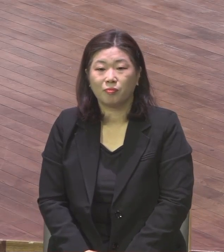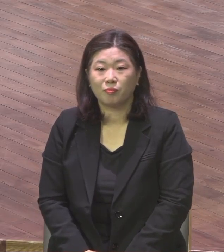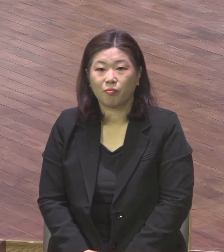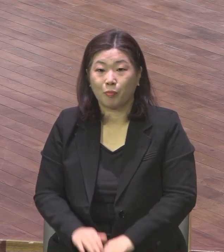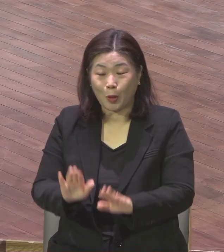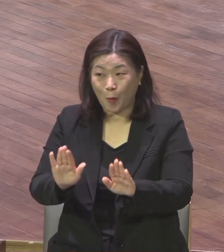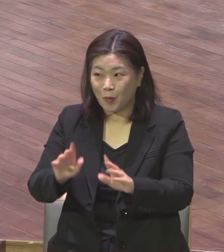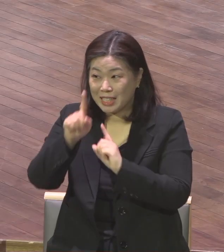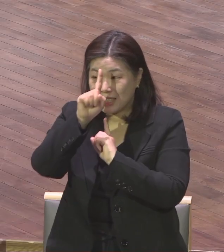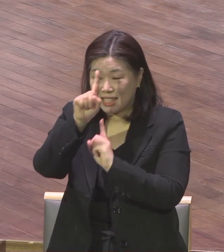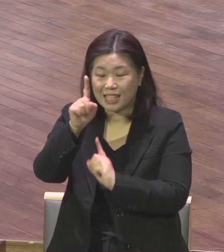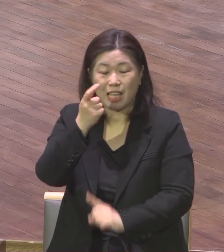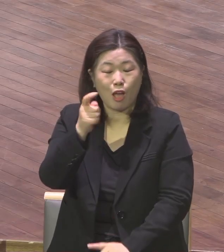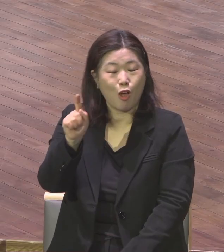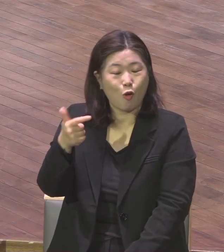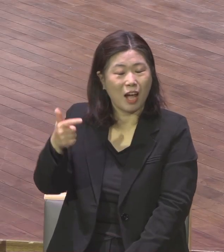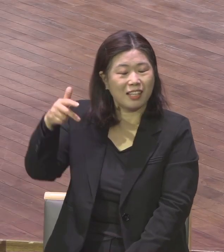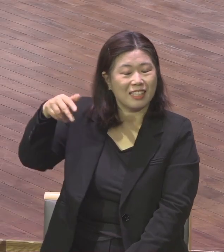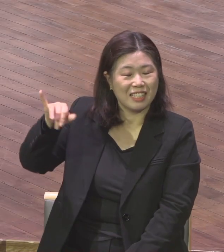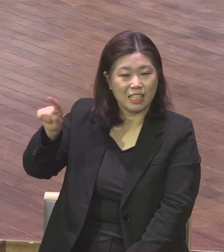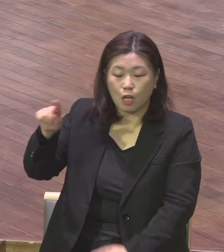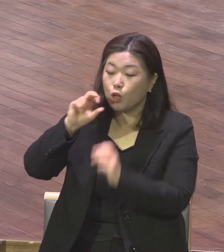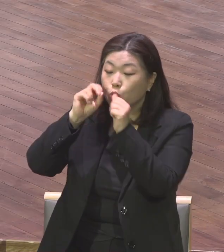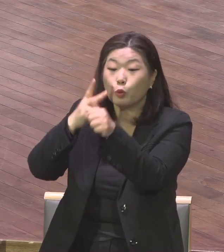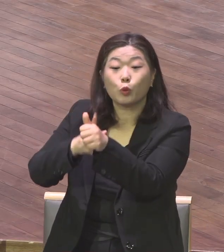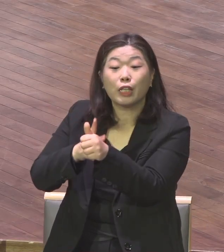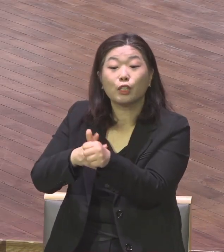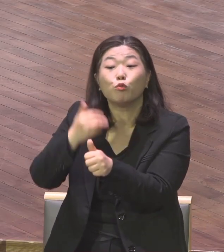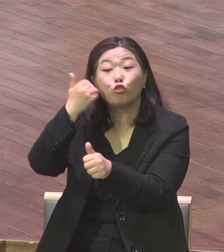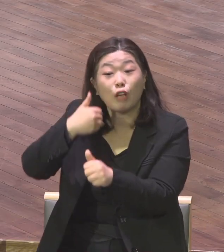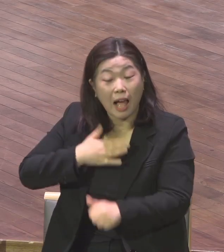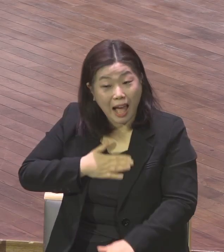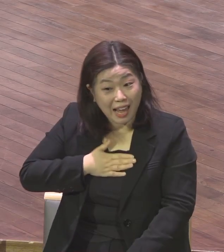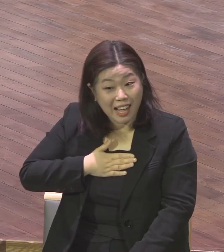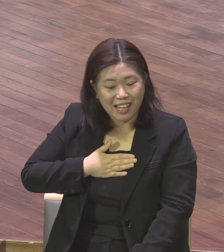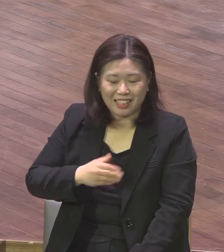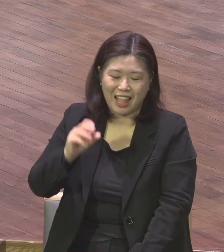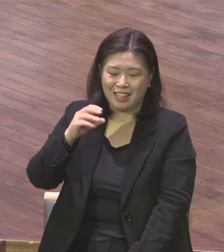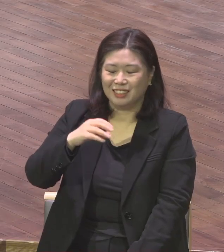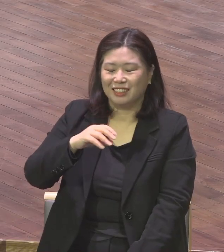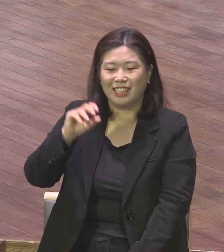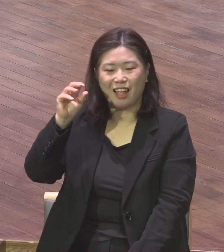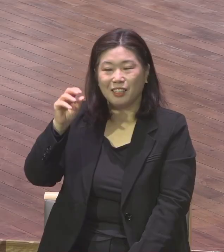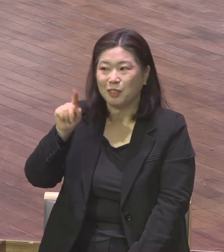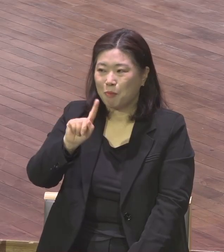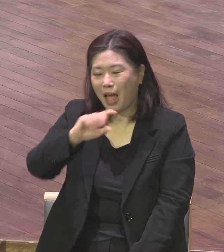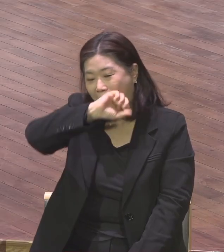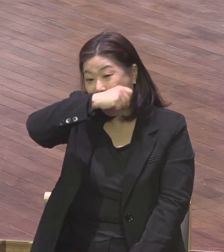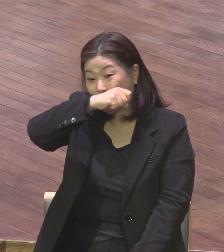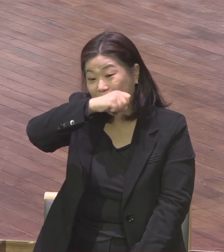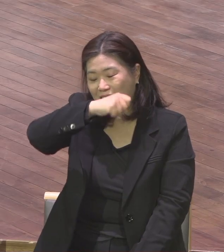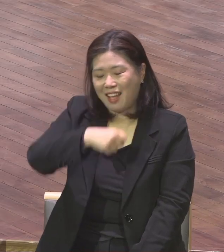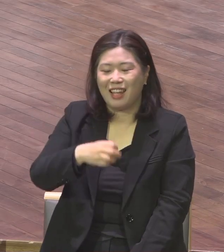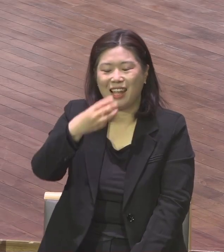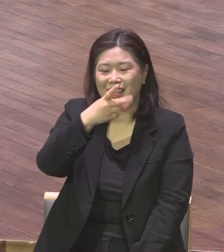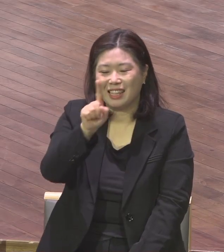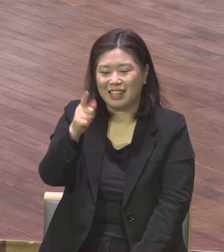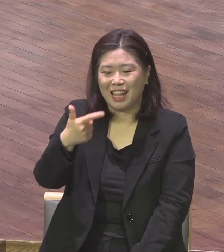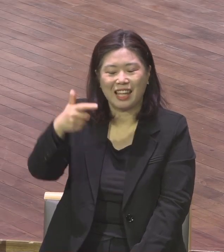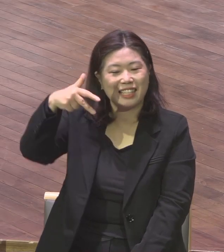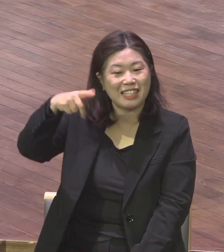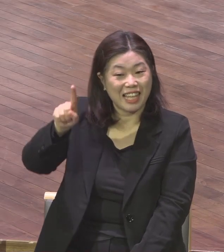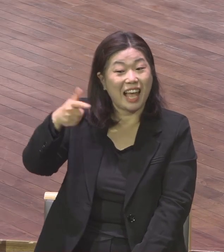이광주 선교사님 지금 저 탄자니아 대표적인 선교사입니다. 지금 몸이 좀 불편한데 정도가 계시는데, 어떻든